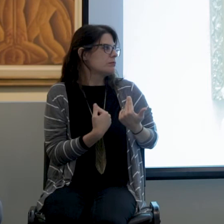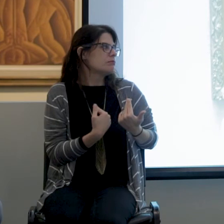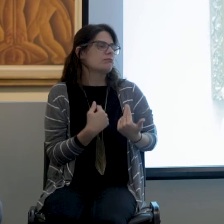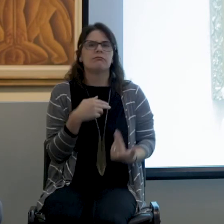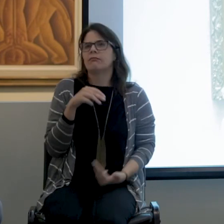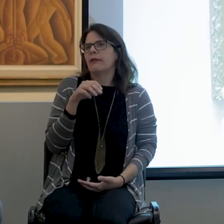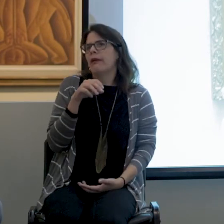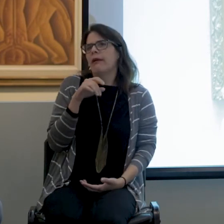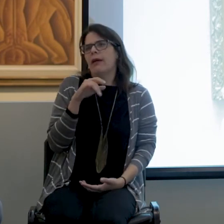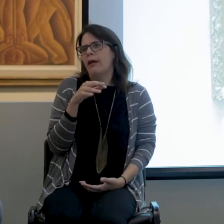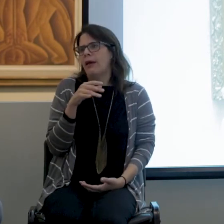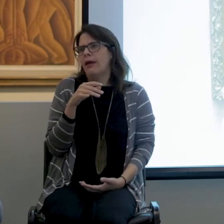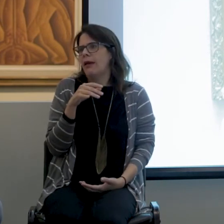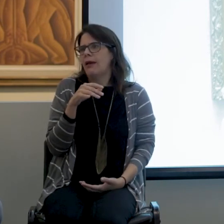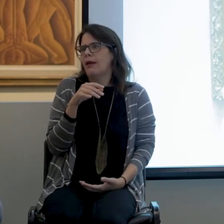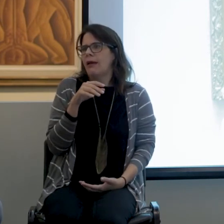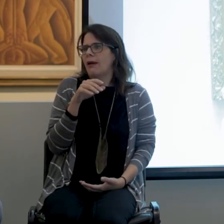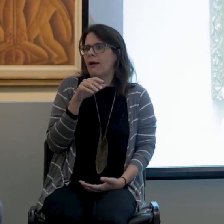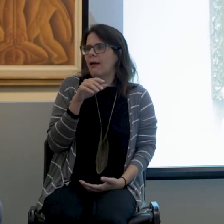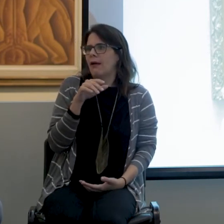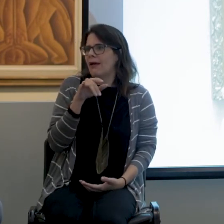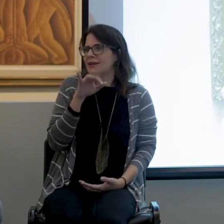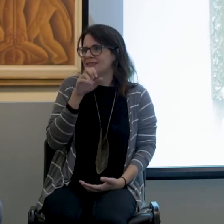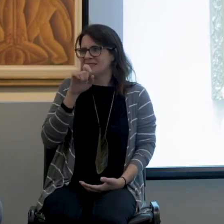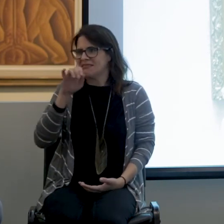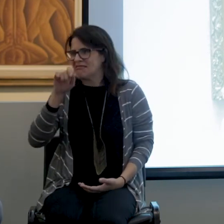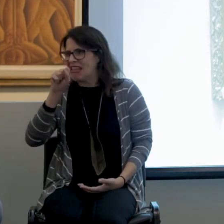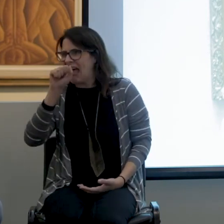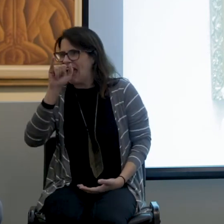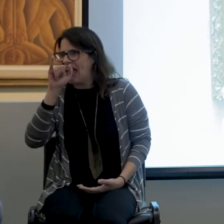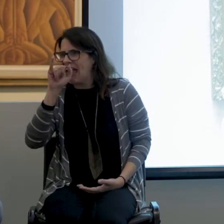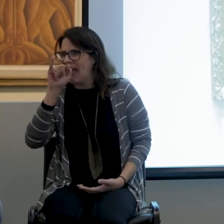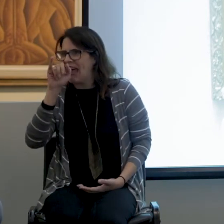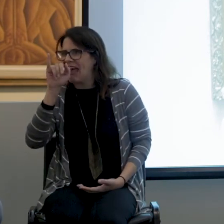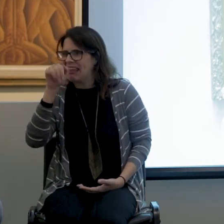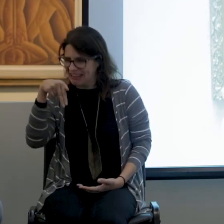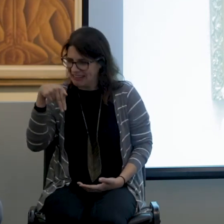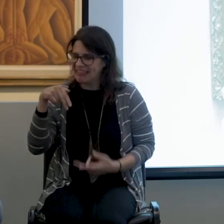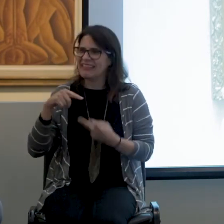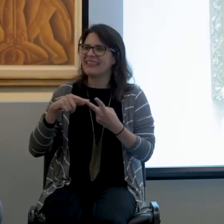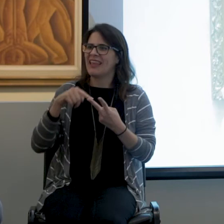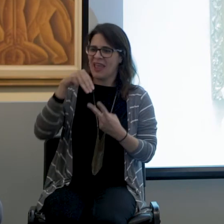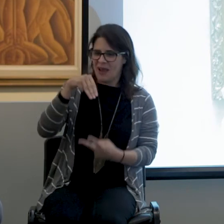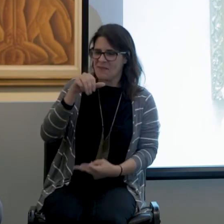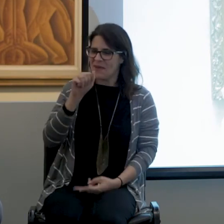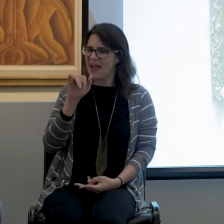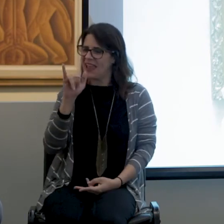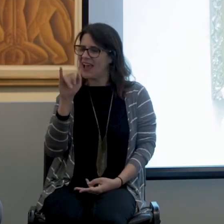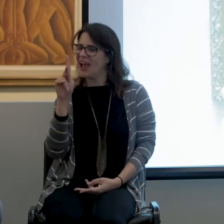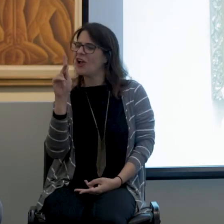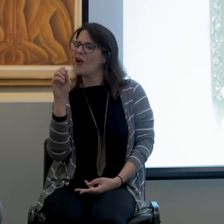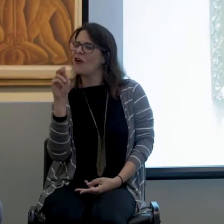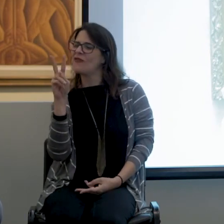Eisenstein, um maluco, Meyerhold no teatro, Mayakovsky,